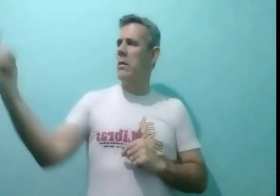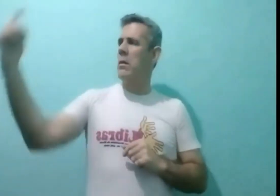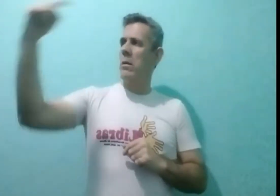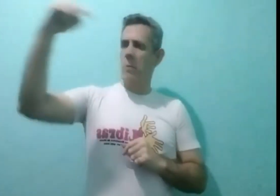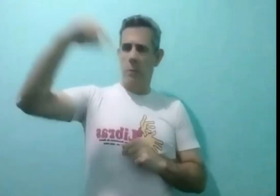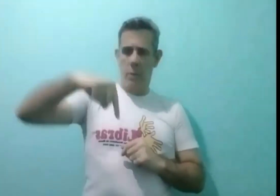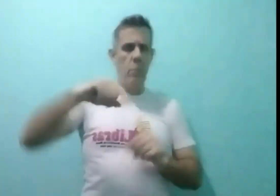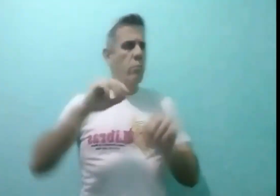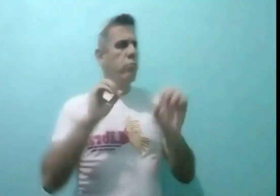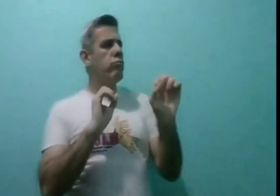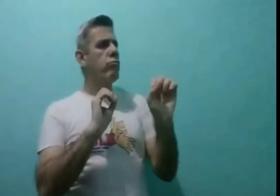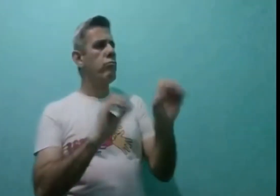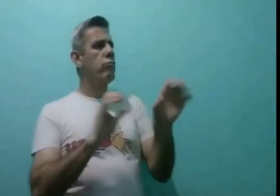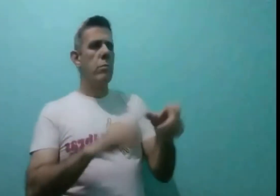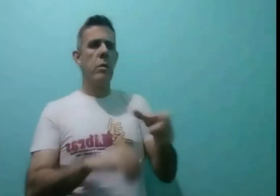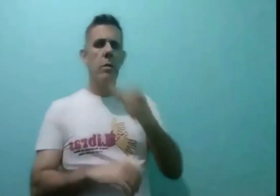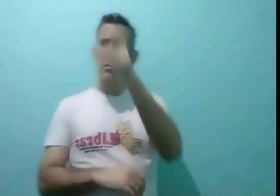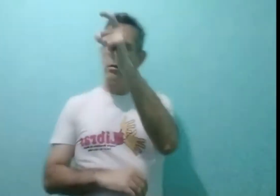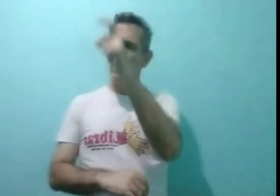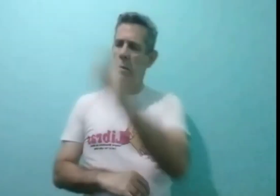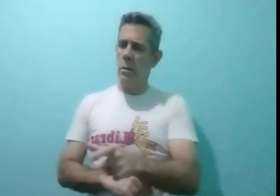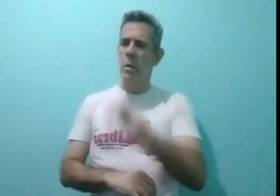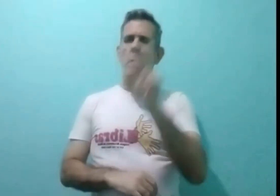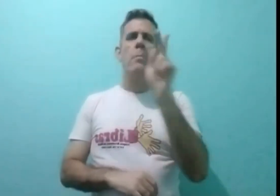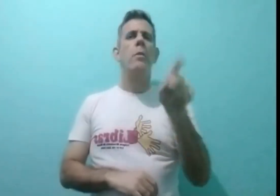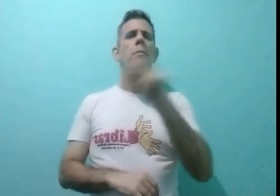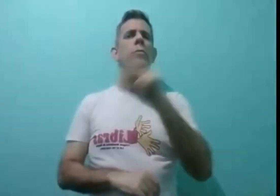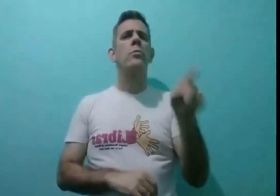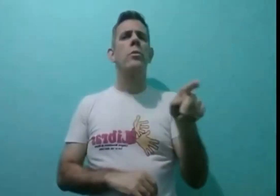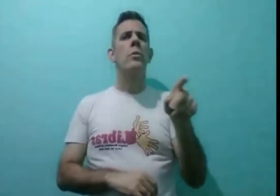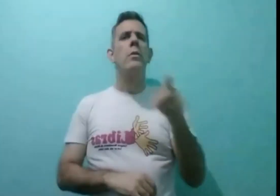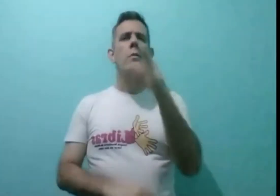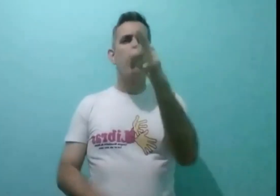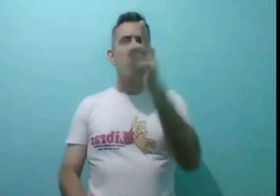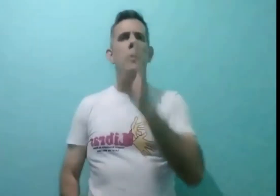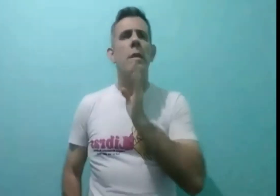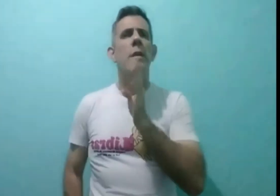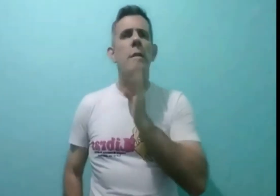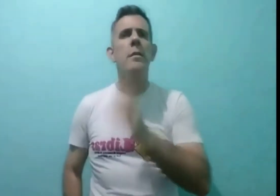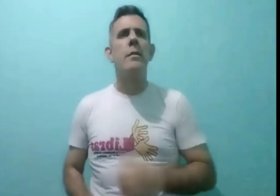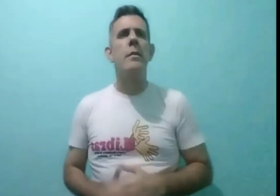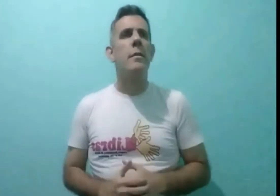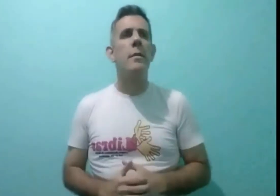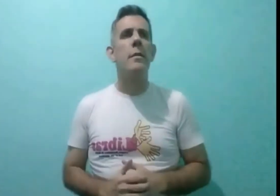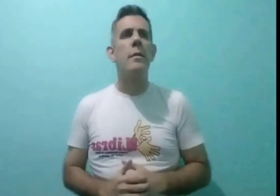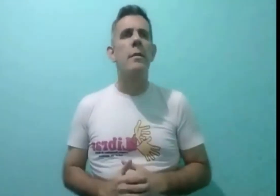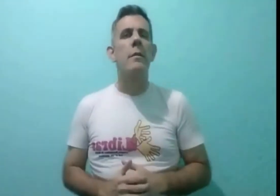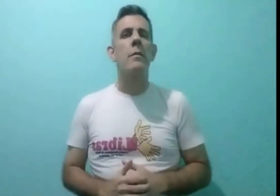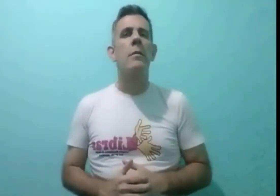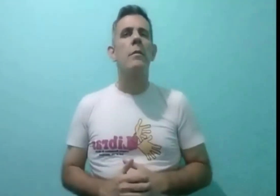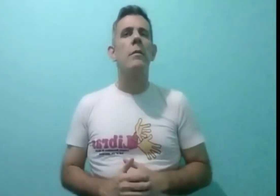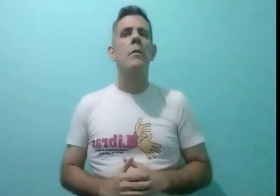no Brasil? Quem foi que chegou aqui para oficializar o ensino? Quem foi o professor? Vocês conhecem?